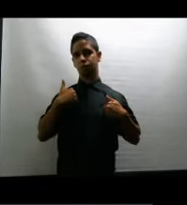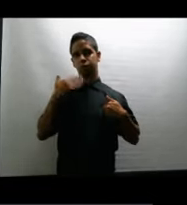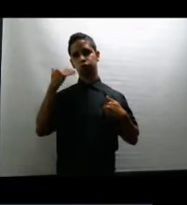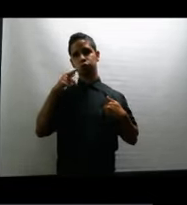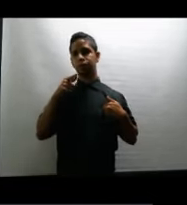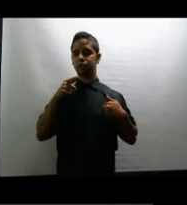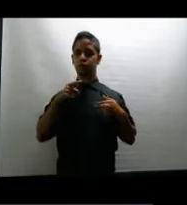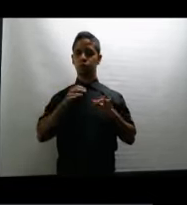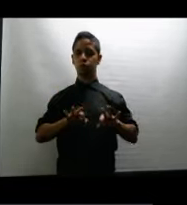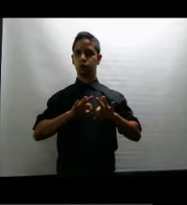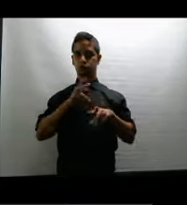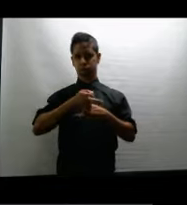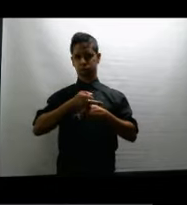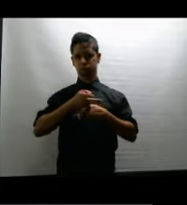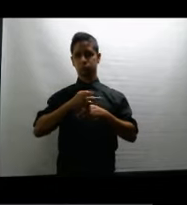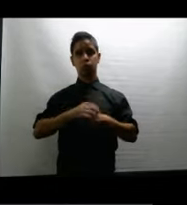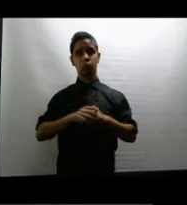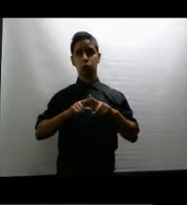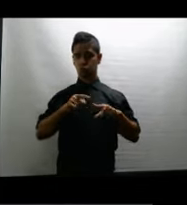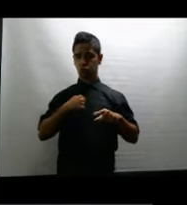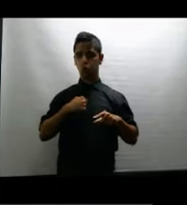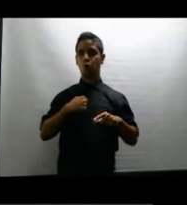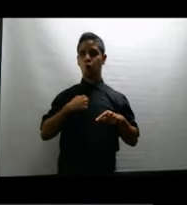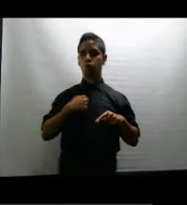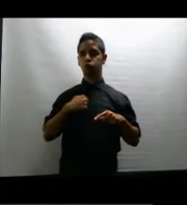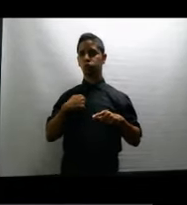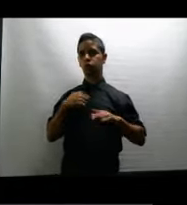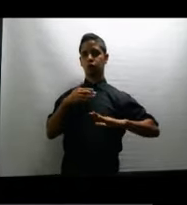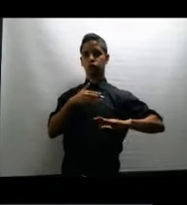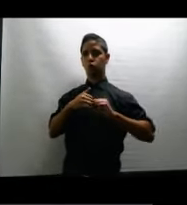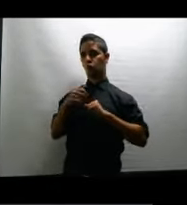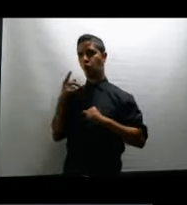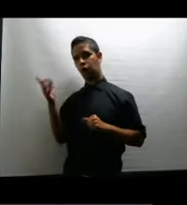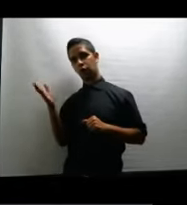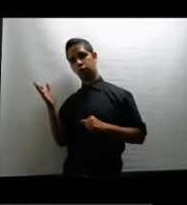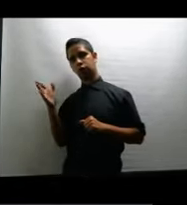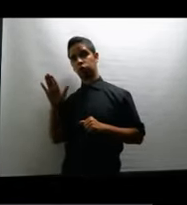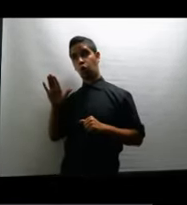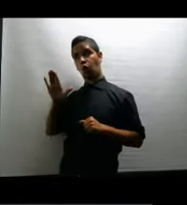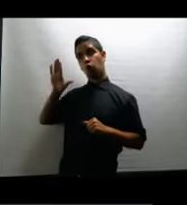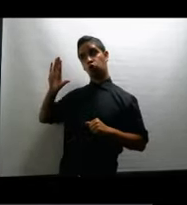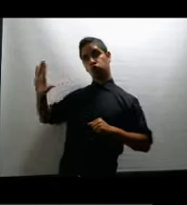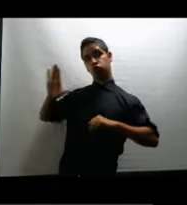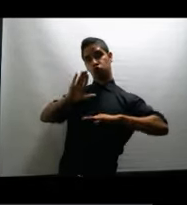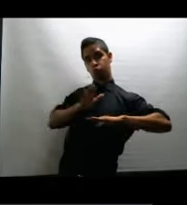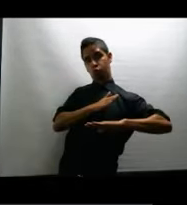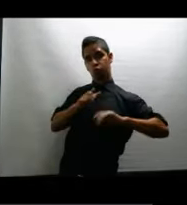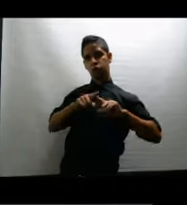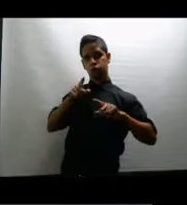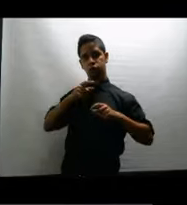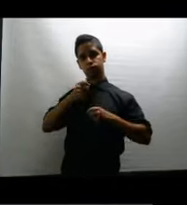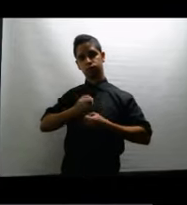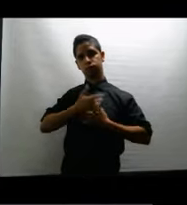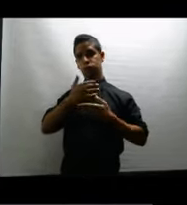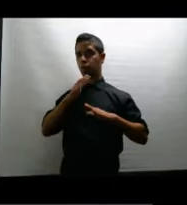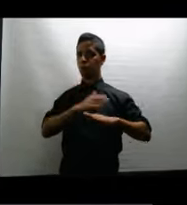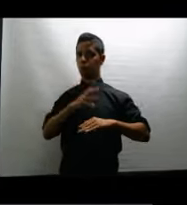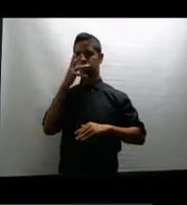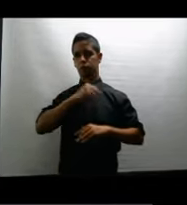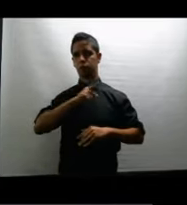que sí hay es que yo voy a cantar una canción con él. Ajá. Que es de una canción de él, que se llama R de Jerez, que es una canción